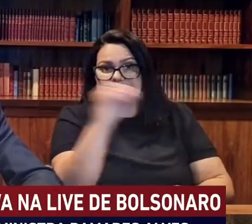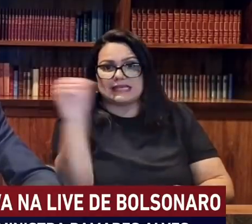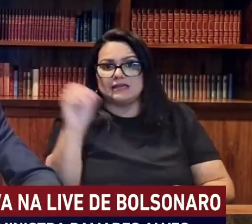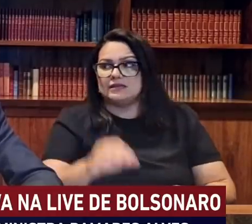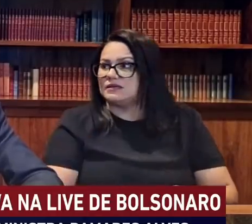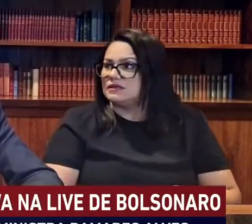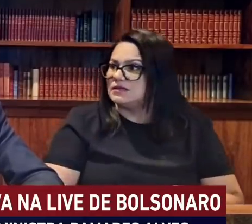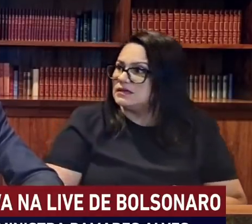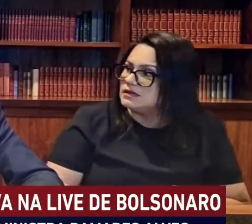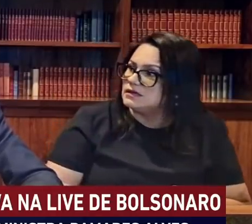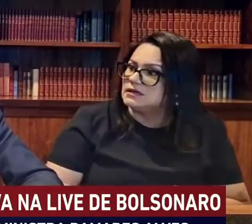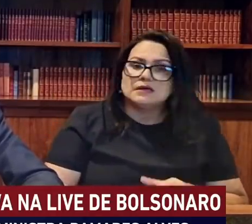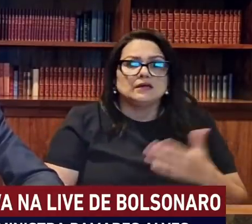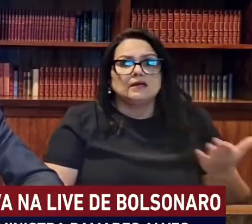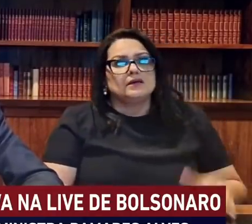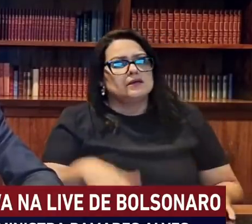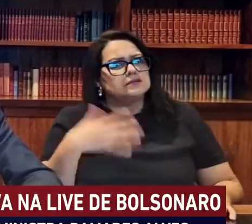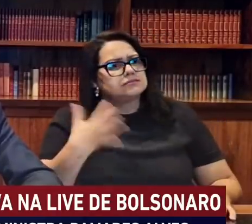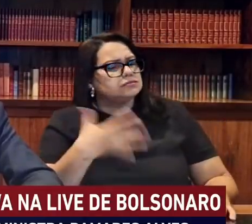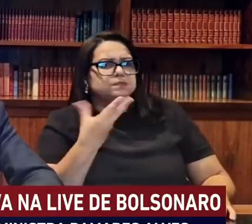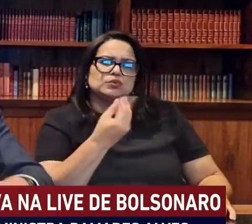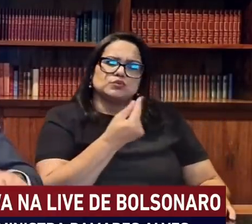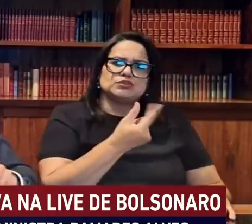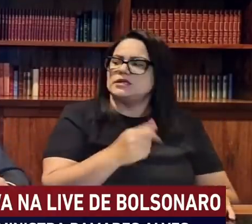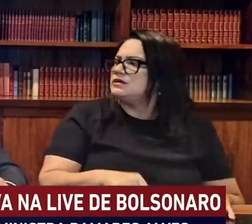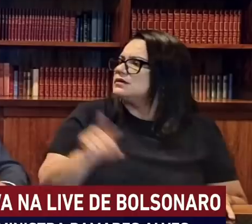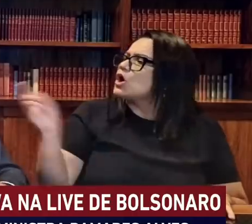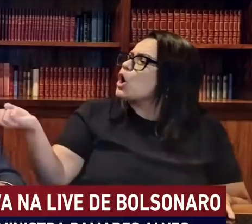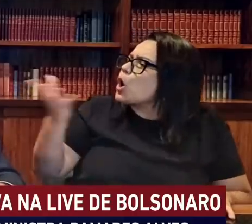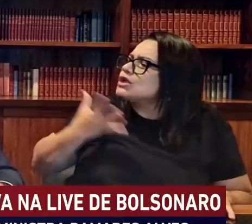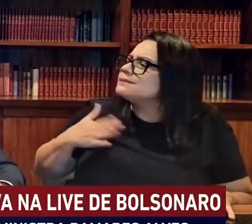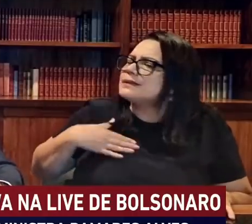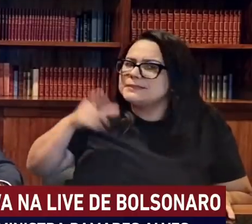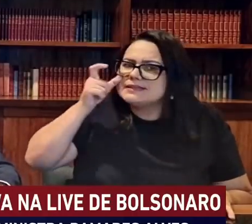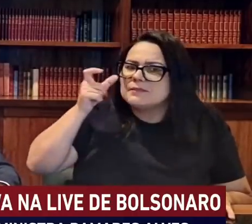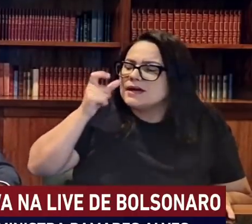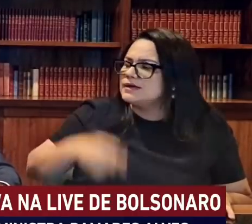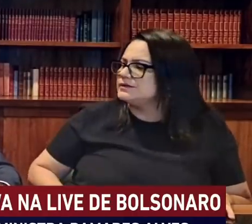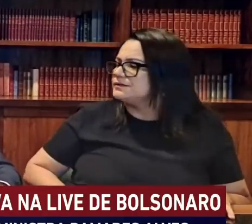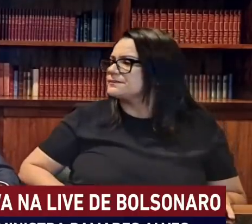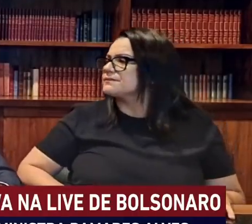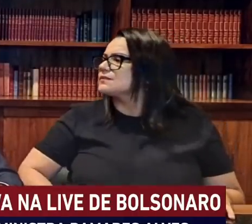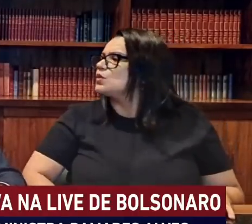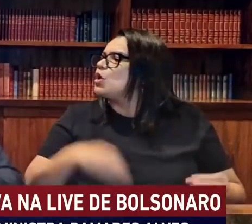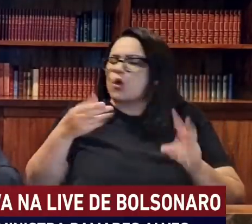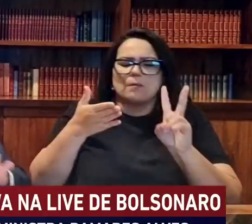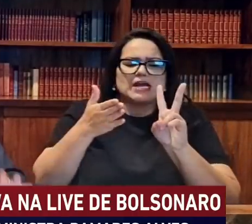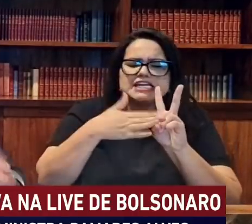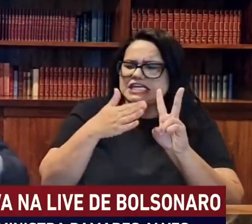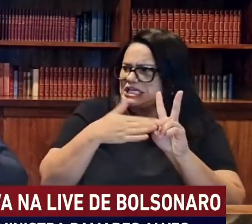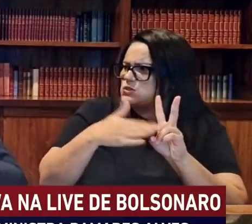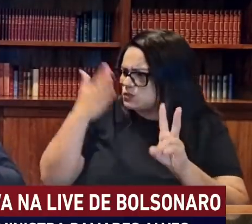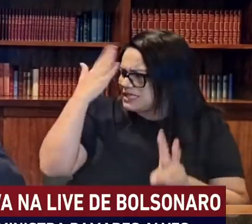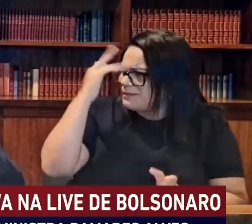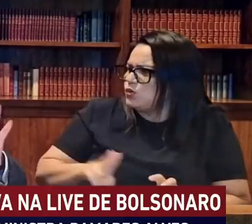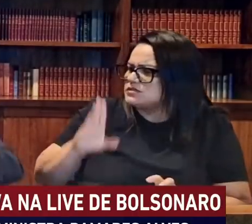Dinheiro de cerveja de Tubaína? É muito dinheiro. Dinheiro de Tubaína. Conta um pouquinho aí, como é que é índio mexer com Bitcoin? Como é que você está? Eu não